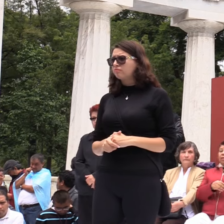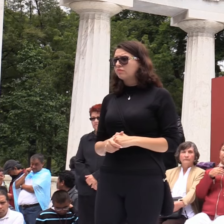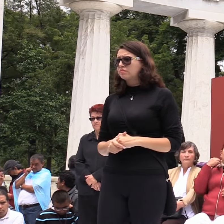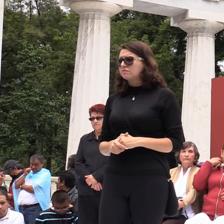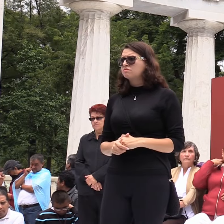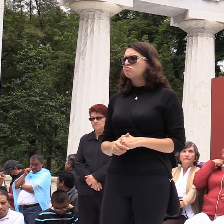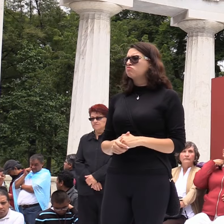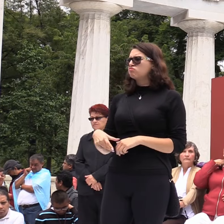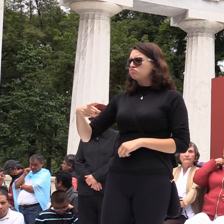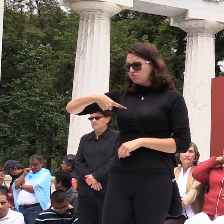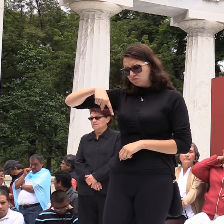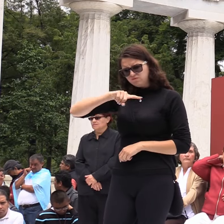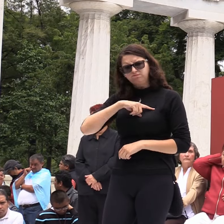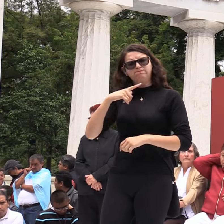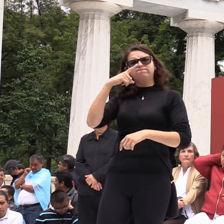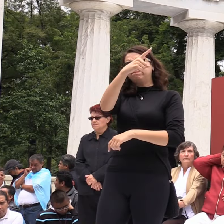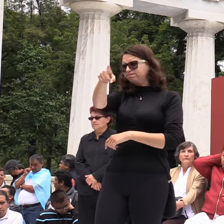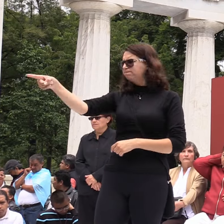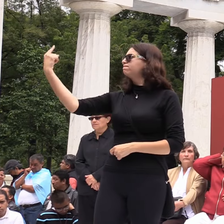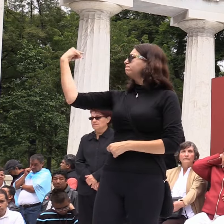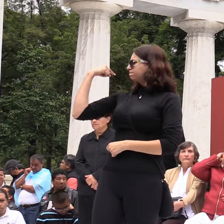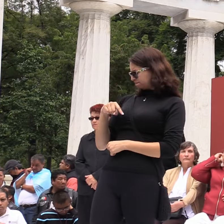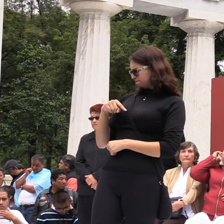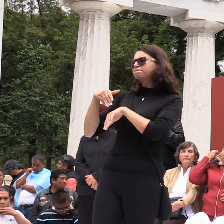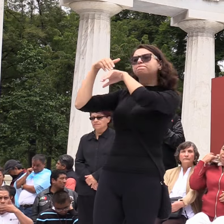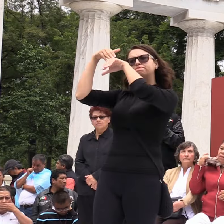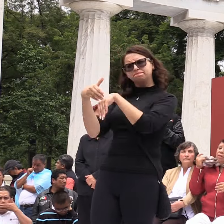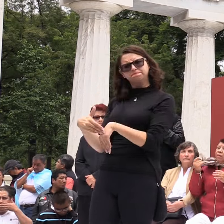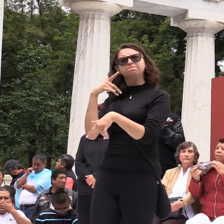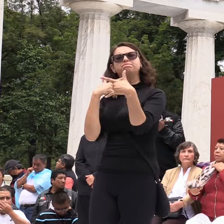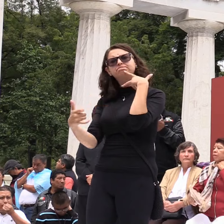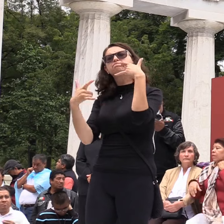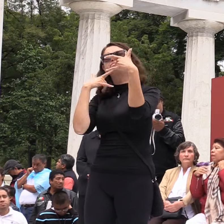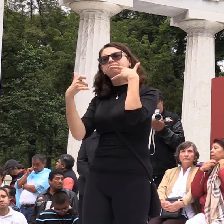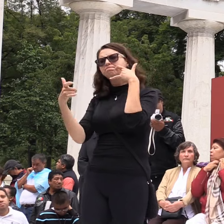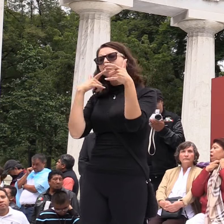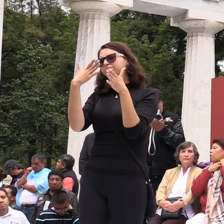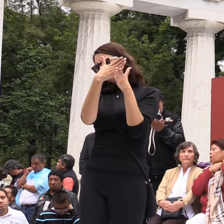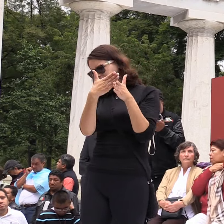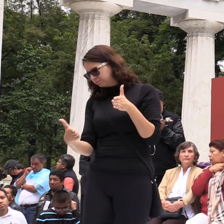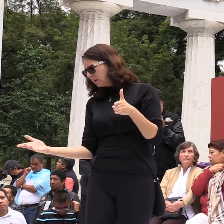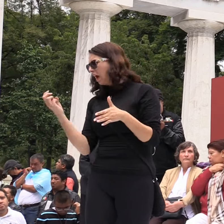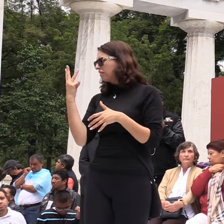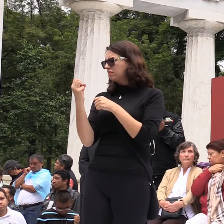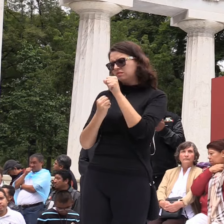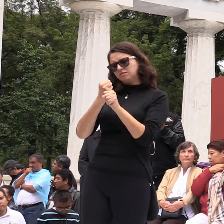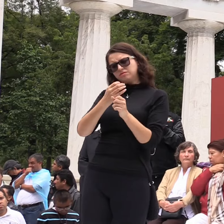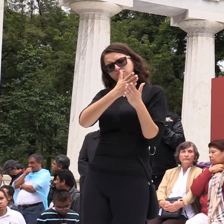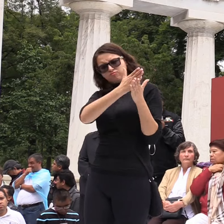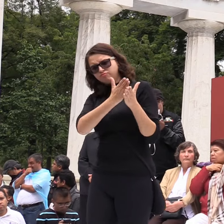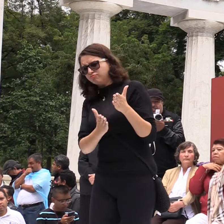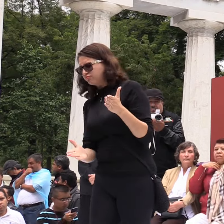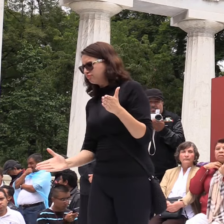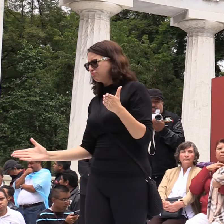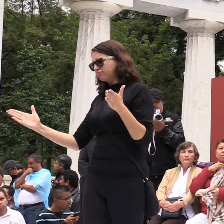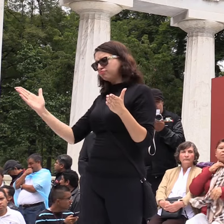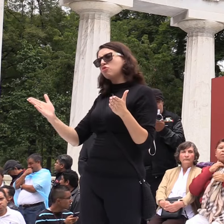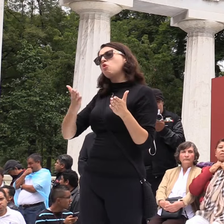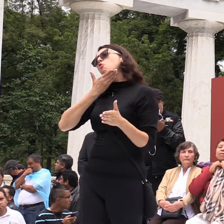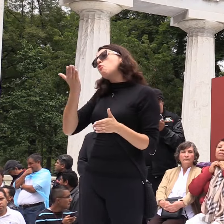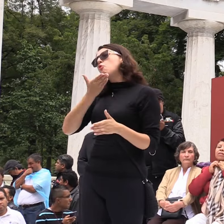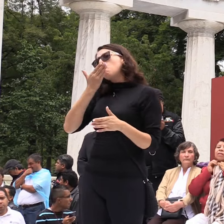Pues seguiremos su mandato y buscaremos que en este periodo ordinario de sesiones que